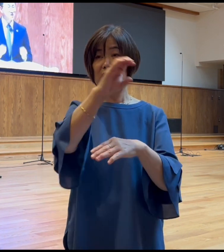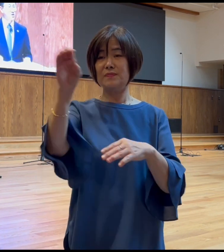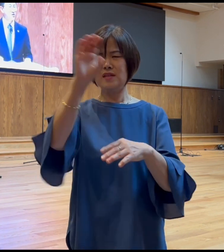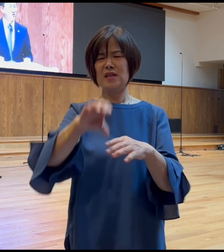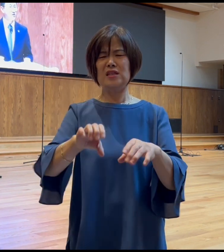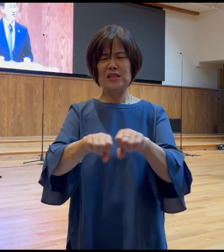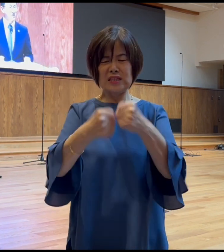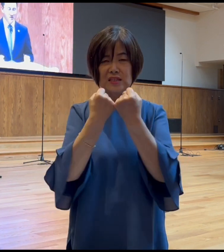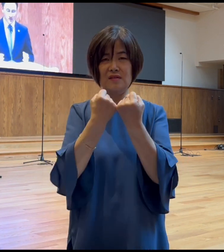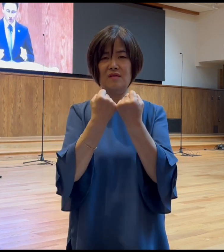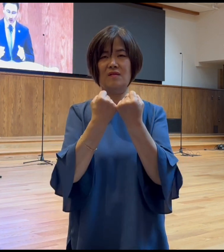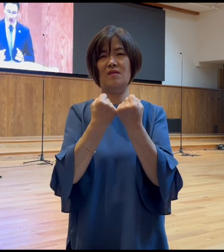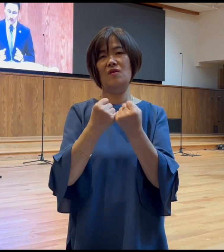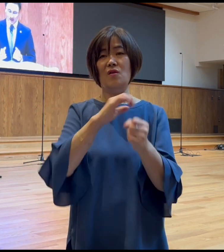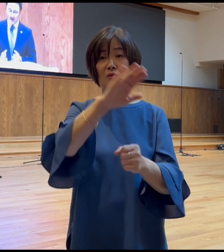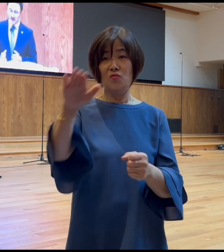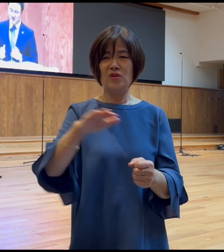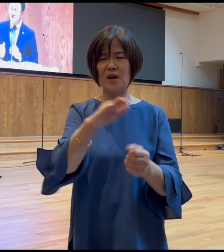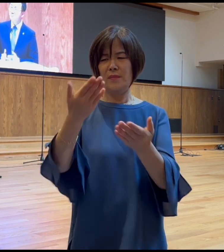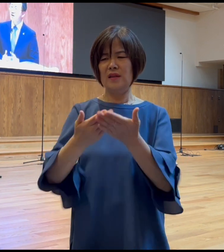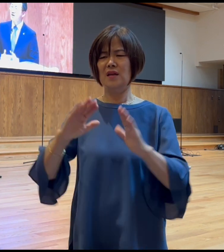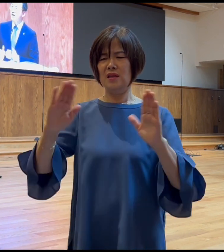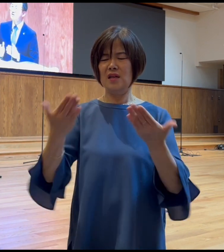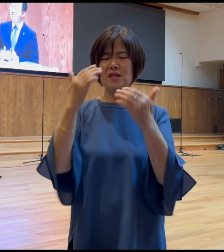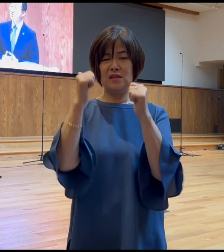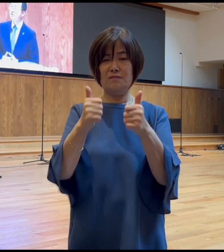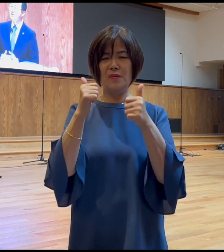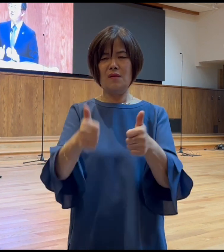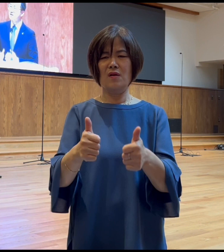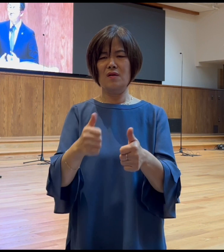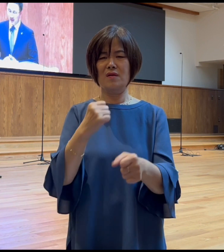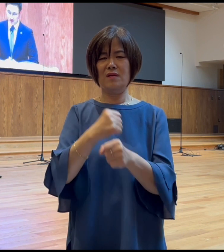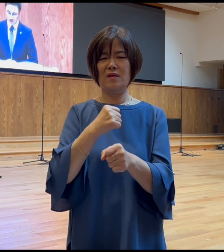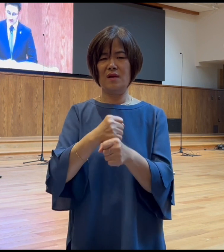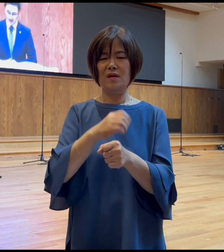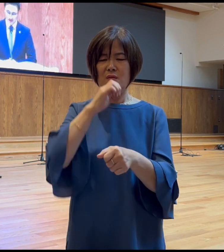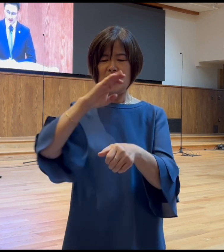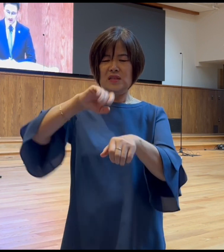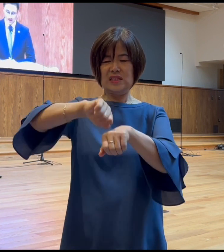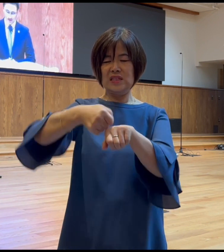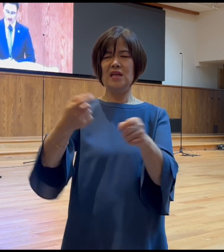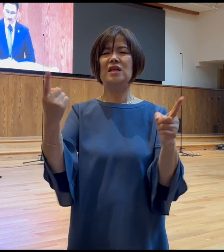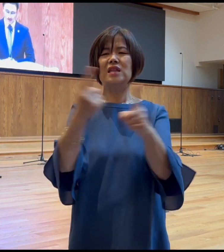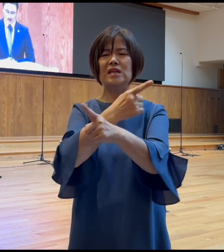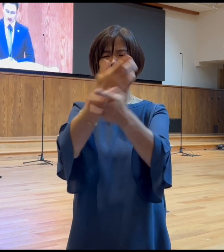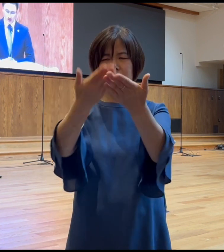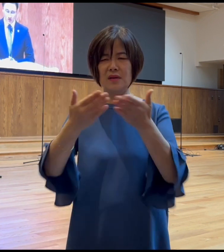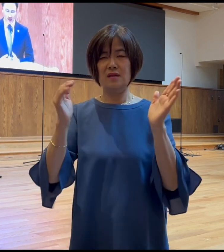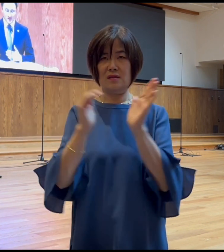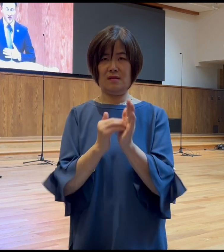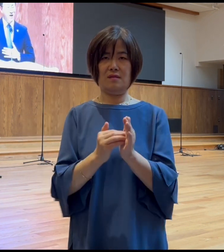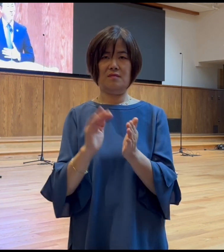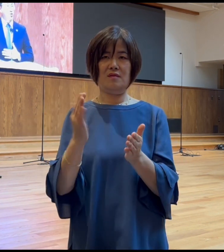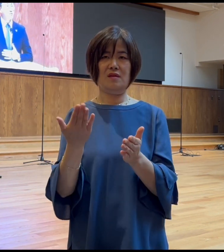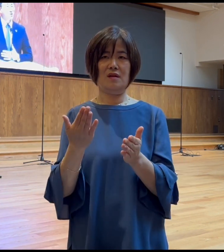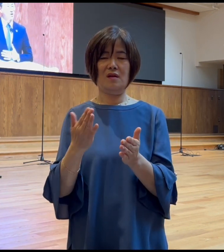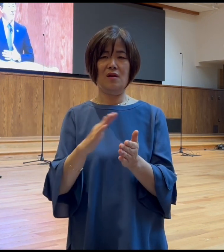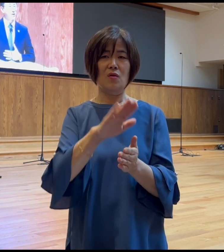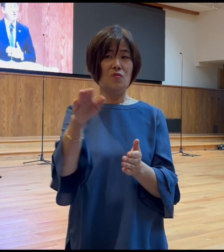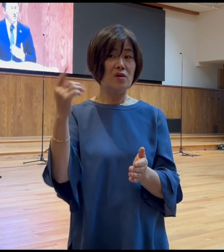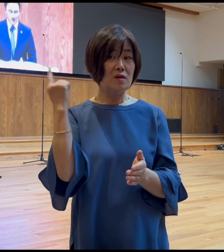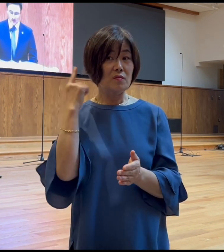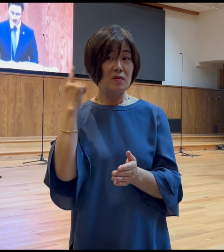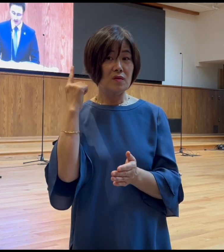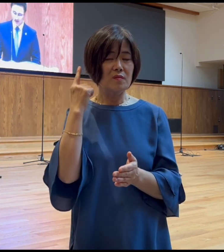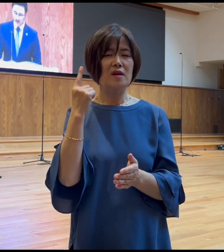십자가에서 찢어 우리가 받아야 할 심판과 진노를 대신 받으셨습니다. 우리가 들어야 할 복음의 소리가